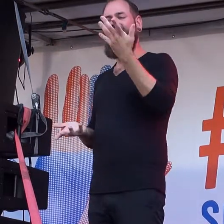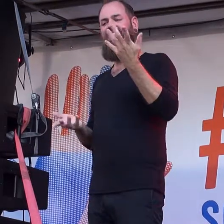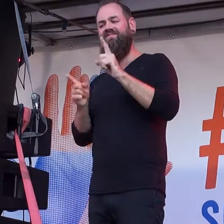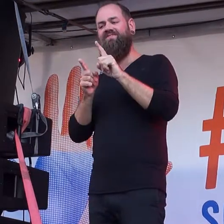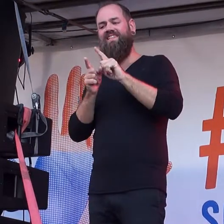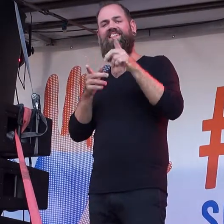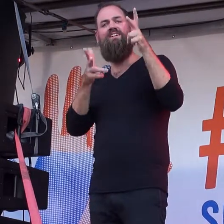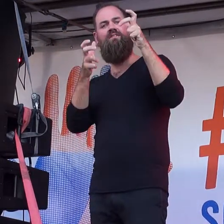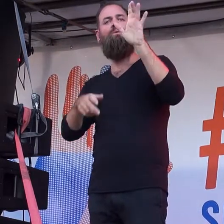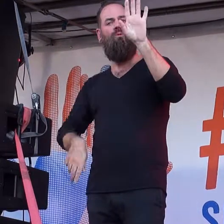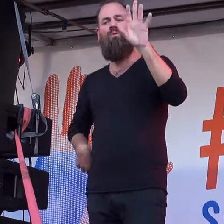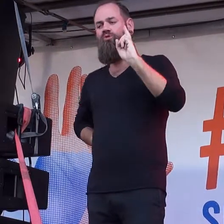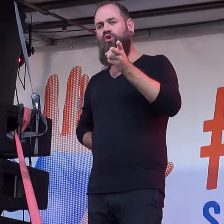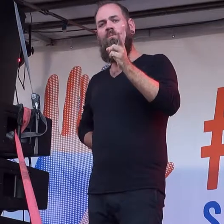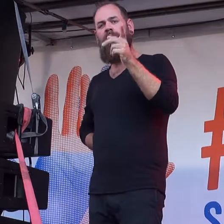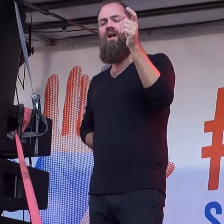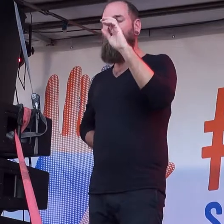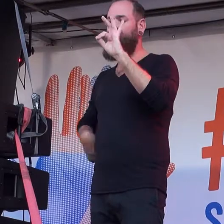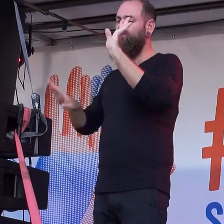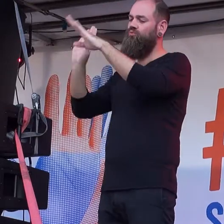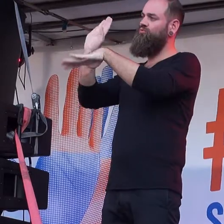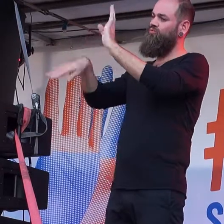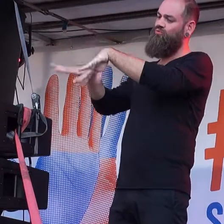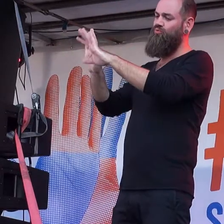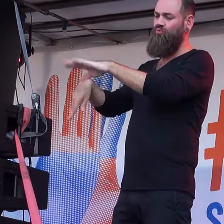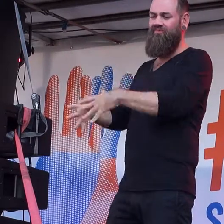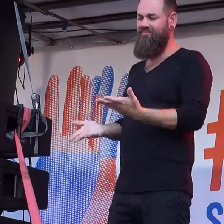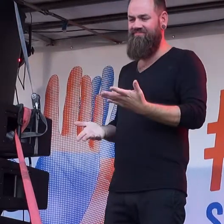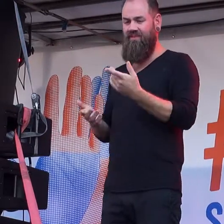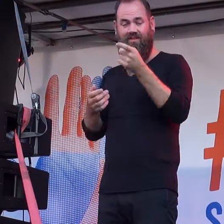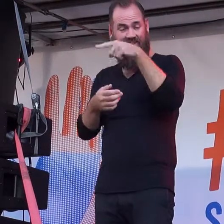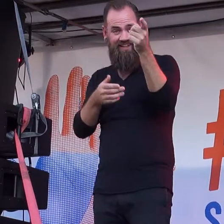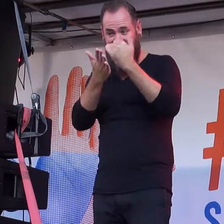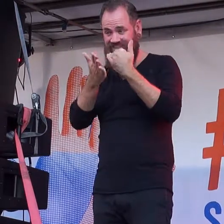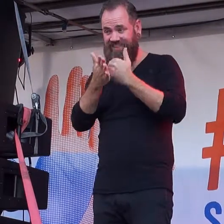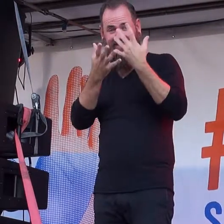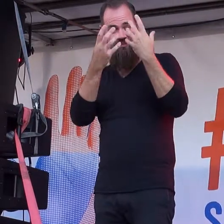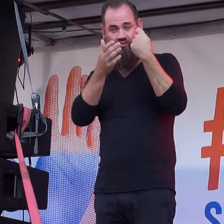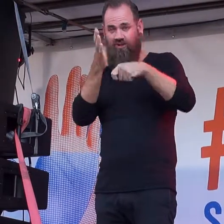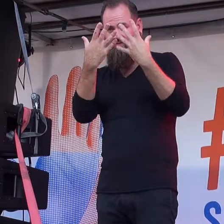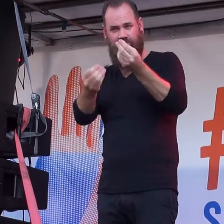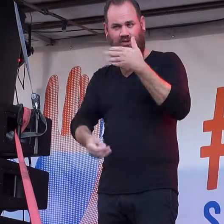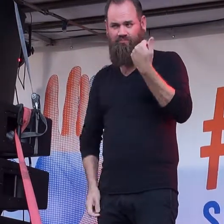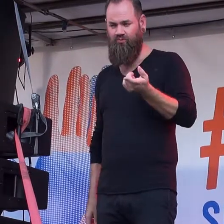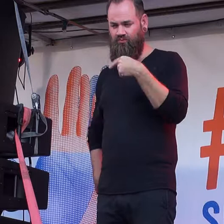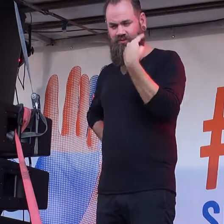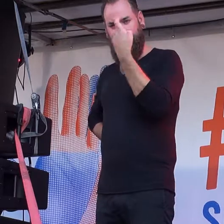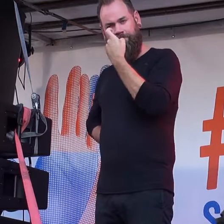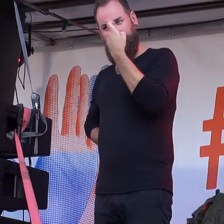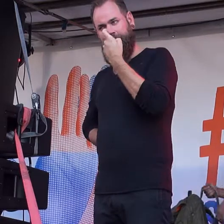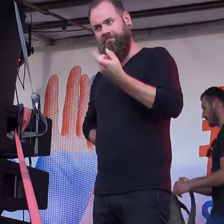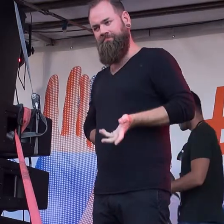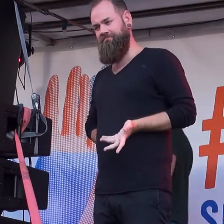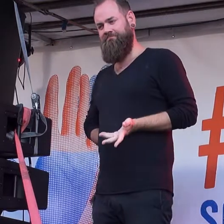heute keine rechtlichen konsequenzen zu befürchten haben es bleibt doch ohne rechtliche konsequenzen wenn